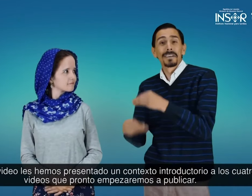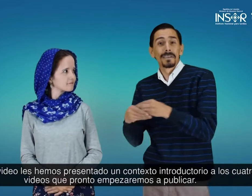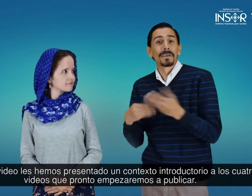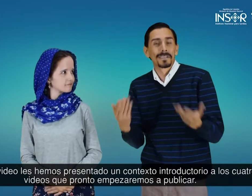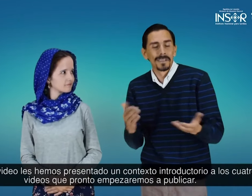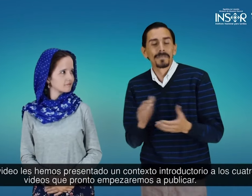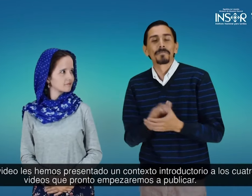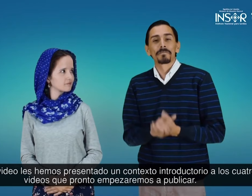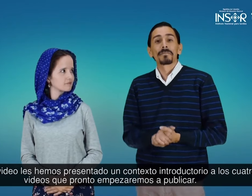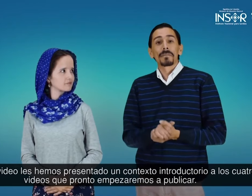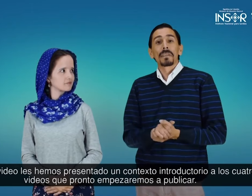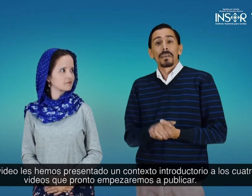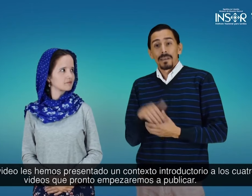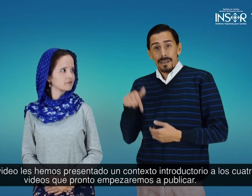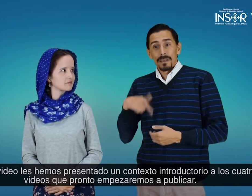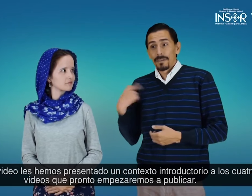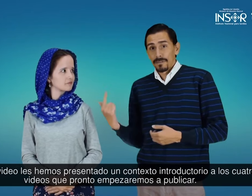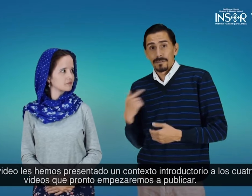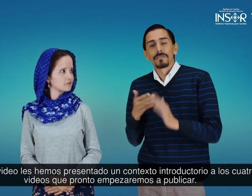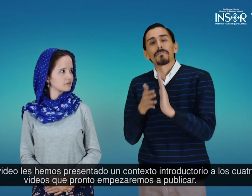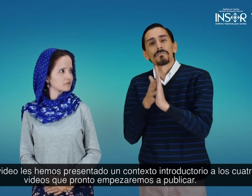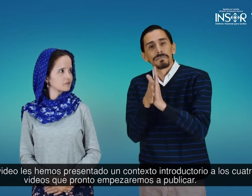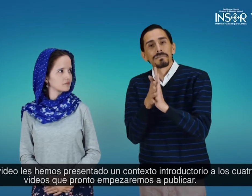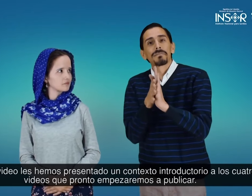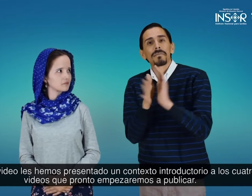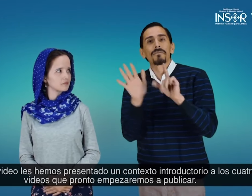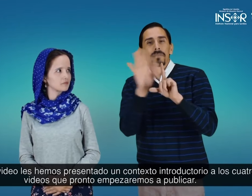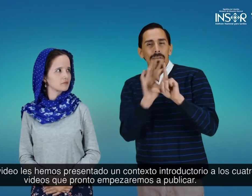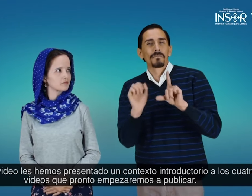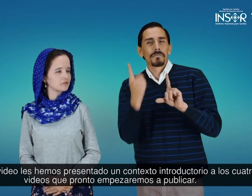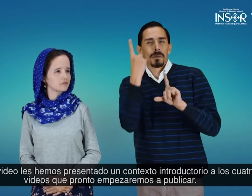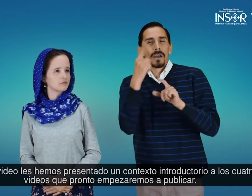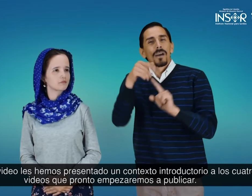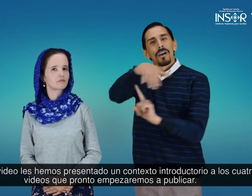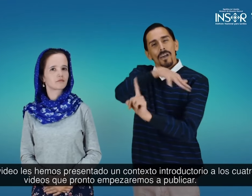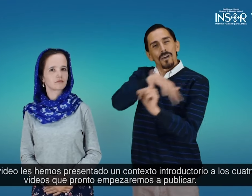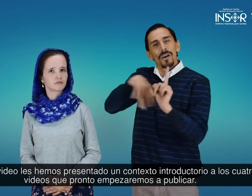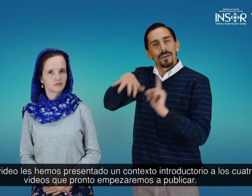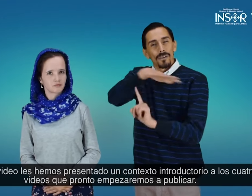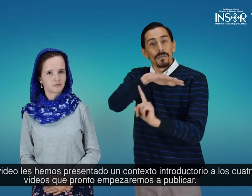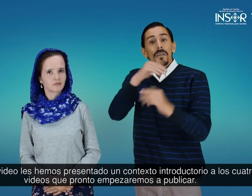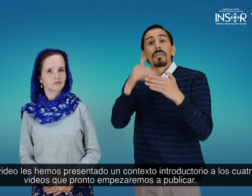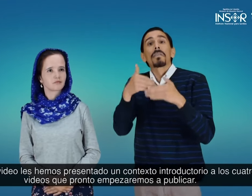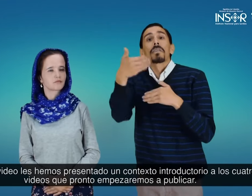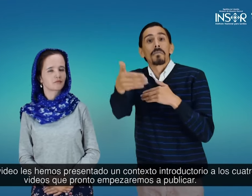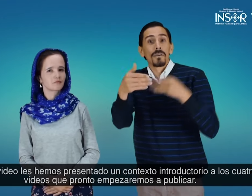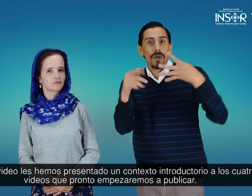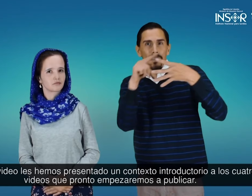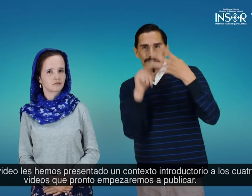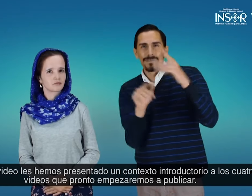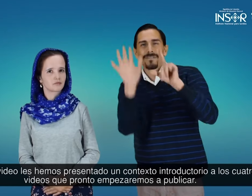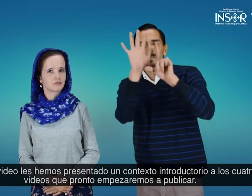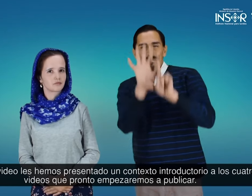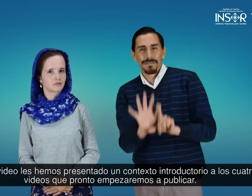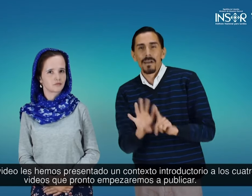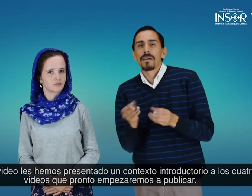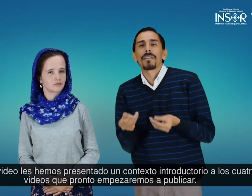En este video, les hemos presentado un contexto introductorio a los cuatro videos que pronto